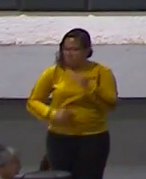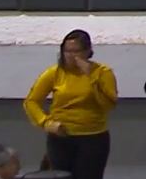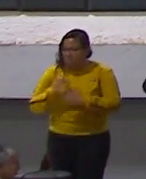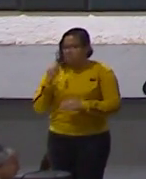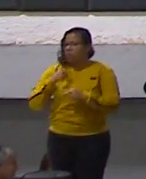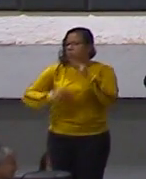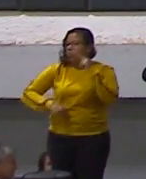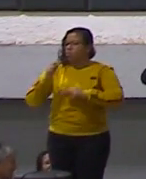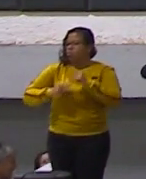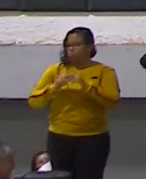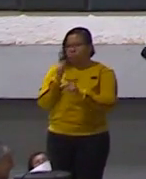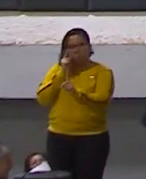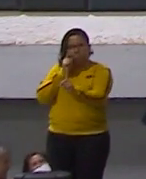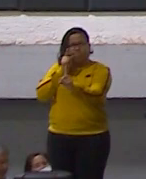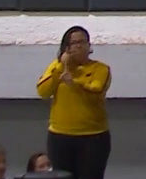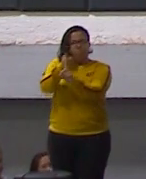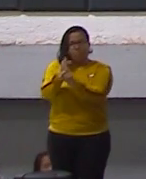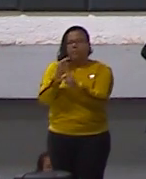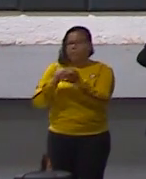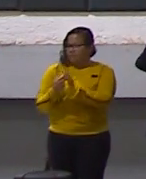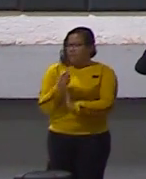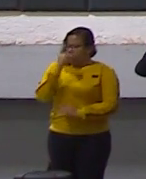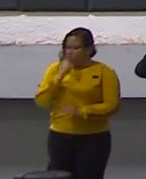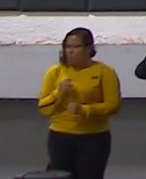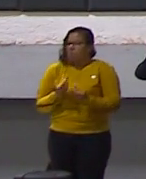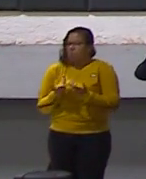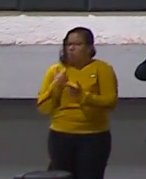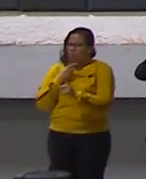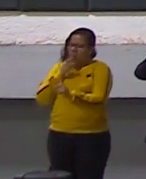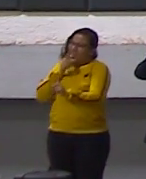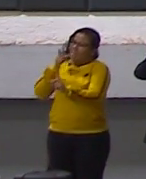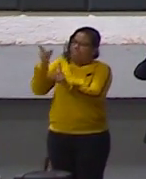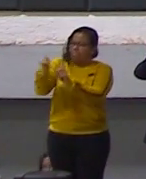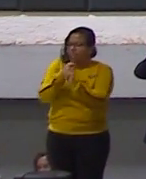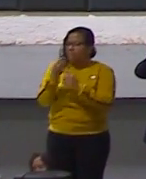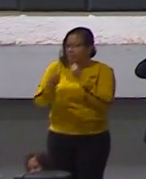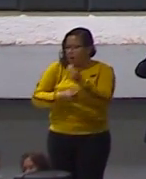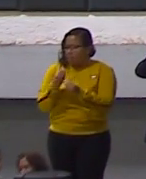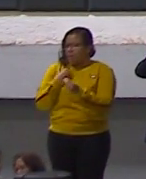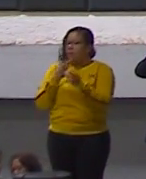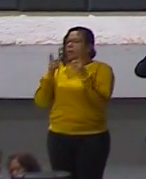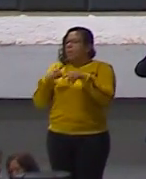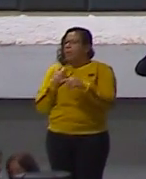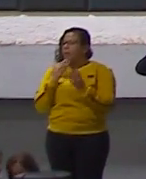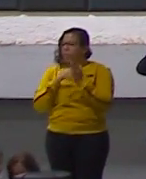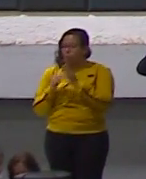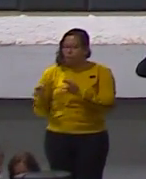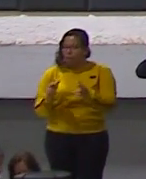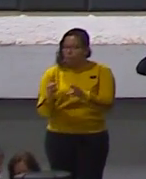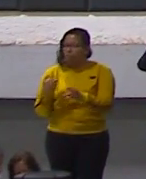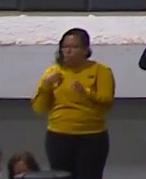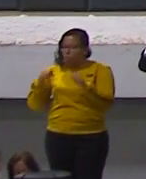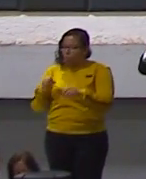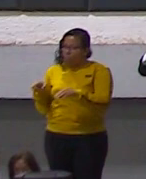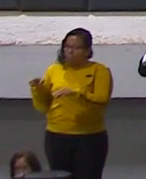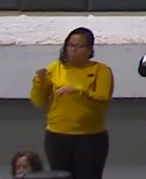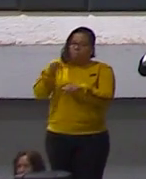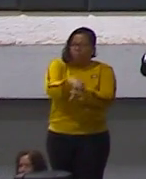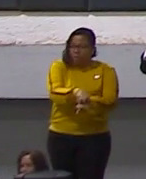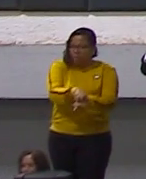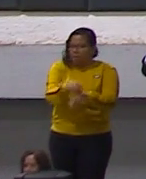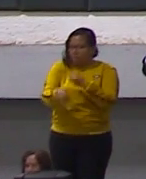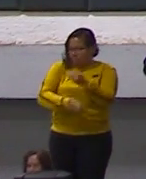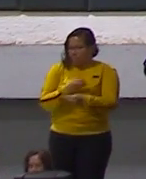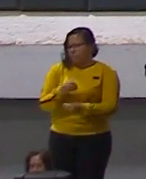ese horizonte se decide a llegar al otro lado del camino va a atravesar el río y bueno nos toca en